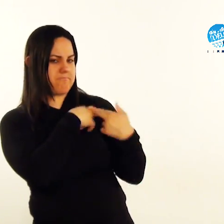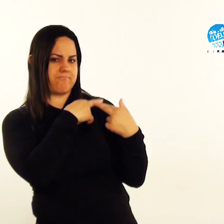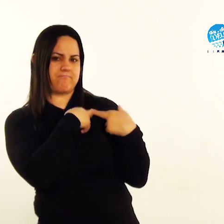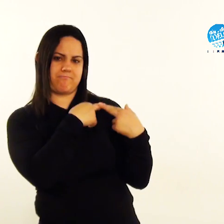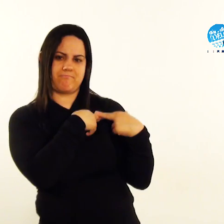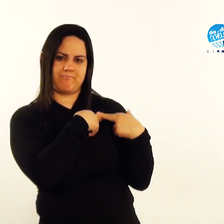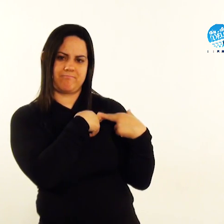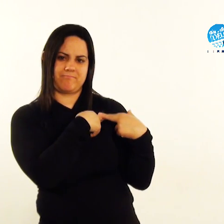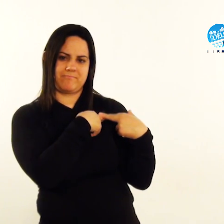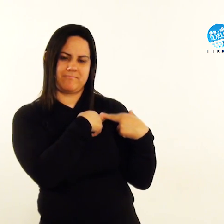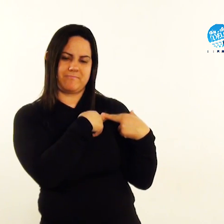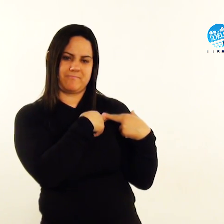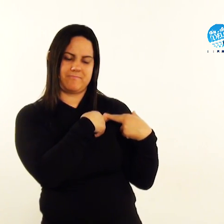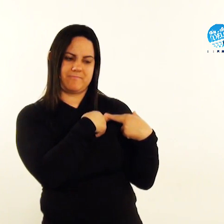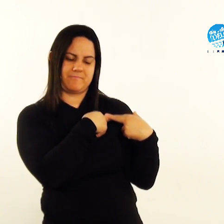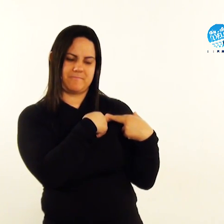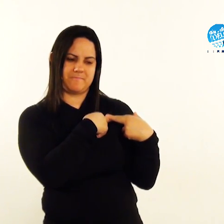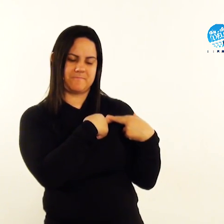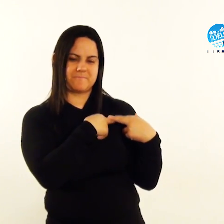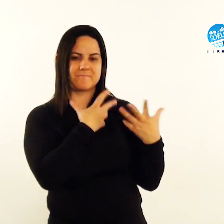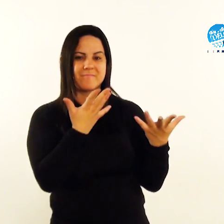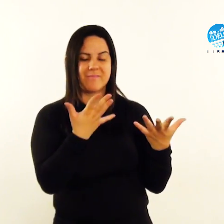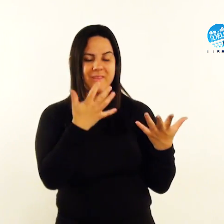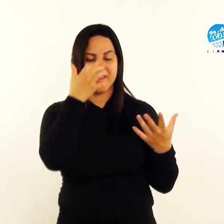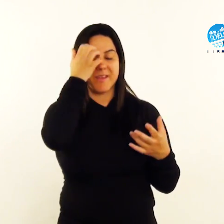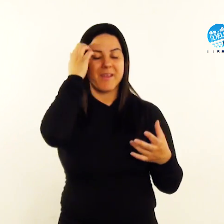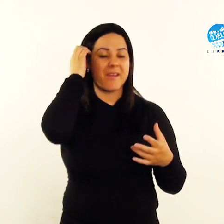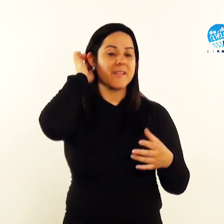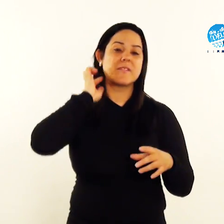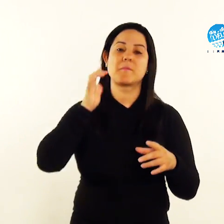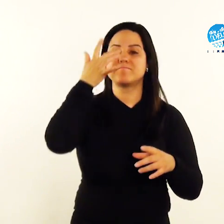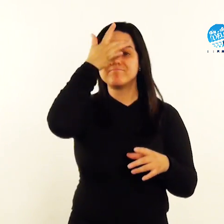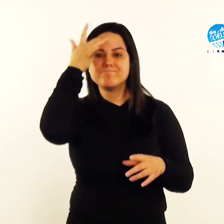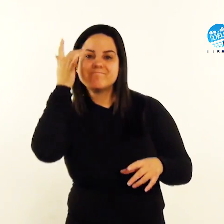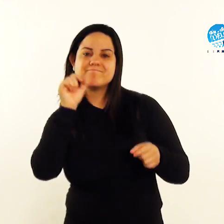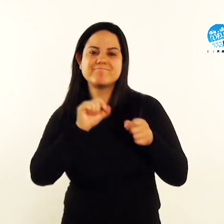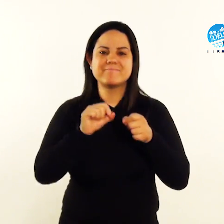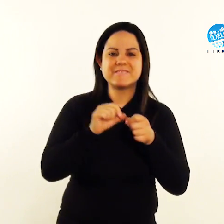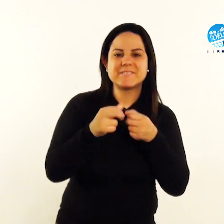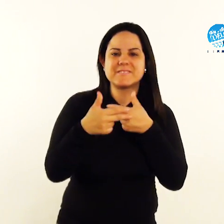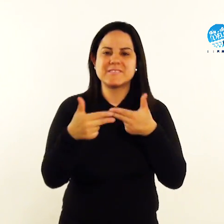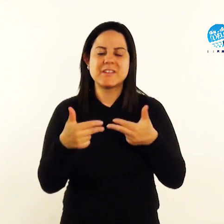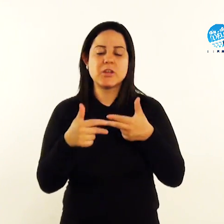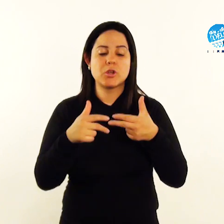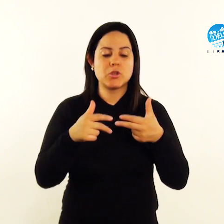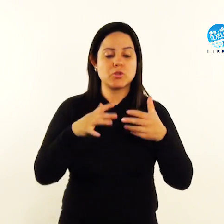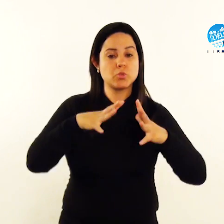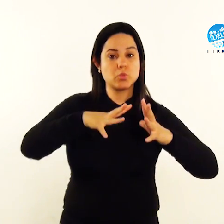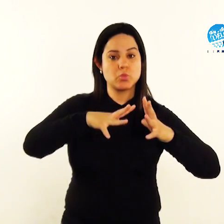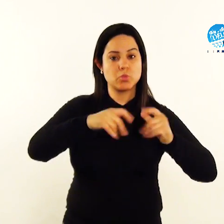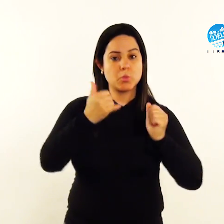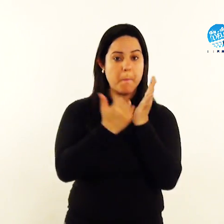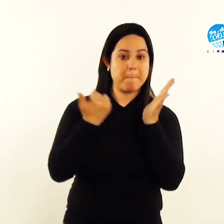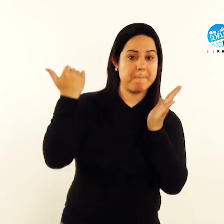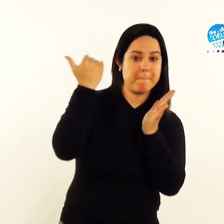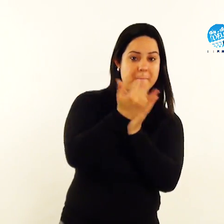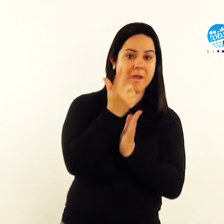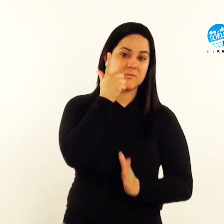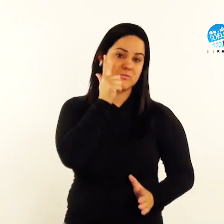ele tinha que pagar para o Estado romano. Mas em contrapartida, tudo que ele recebesse a mais do que